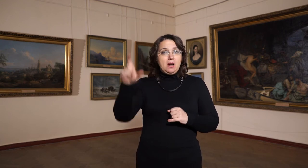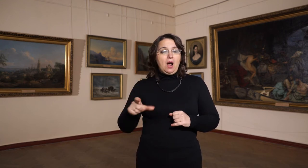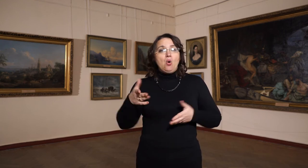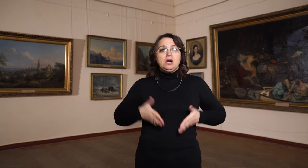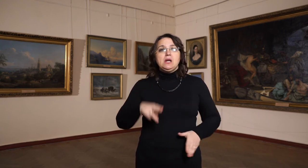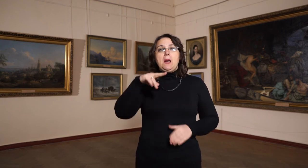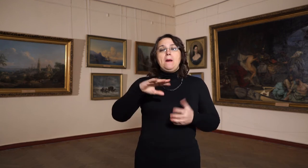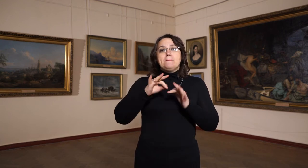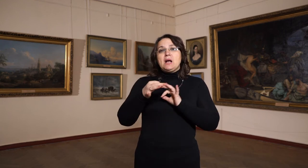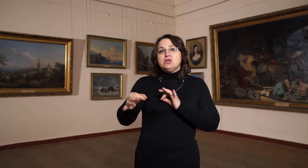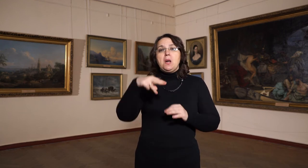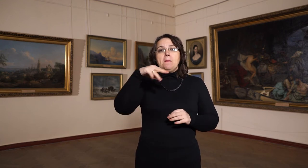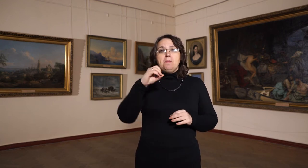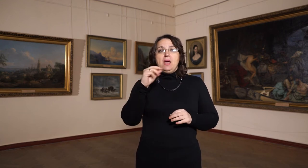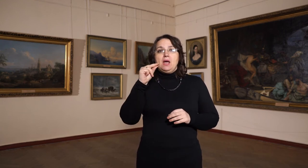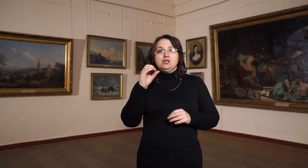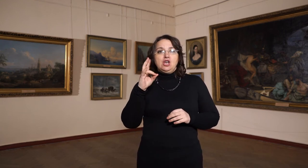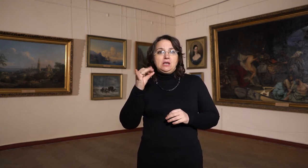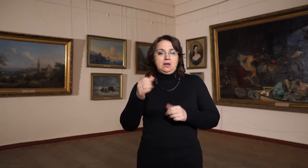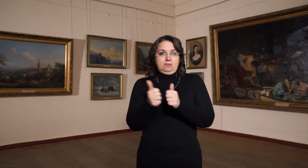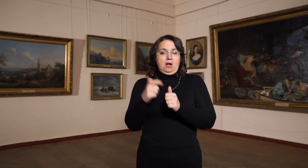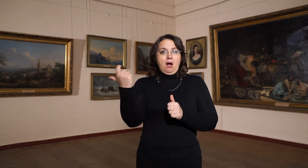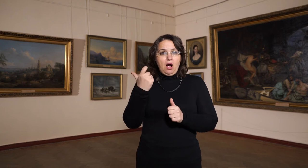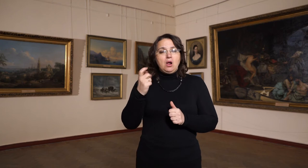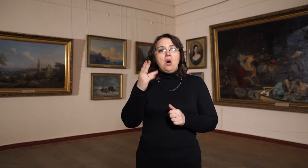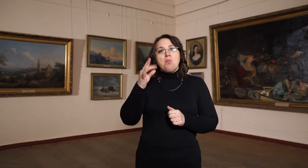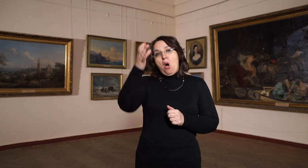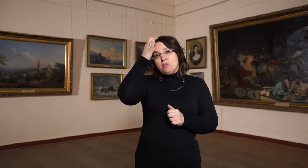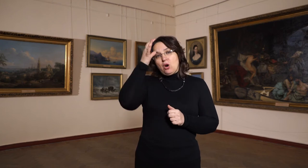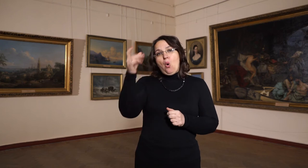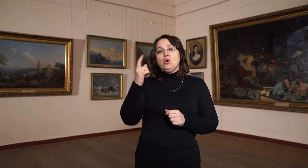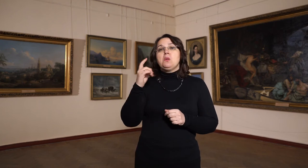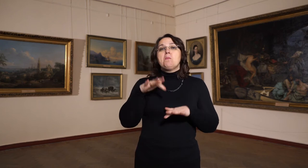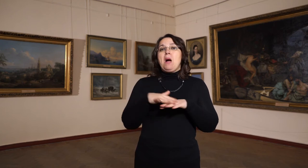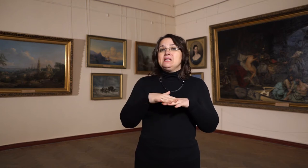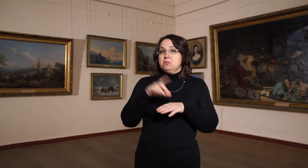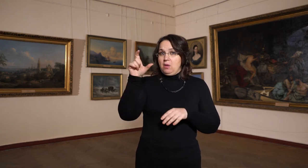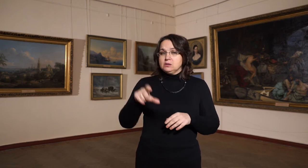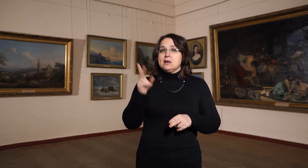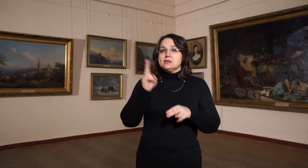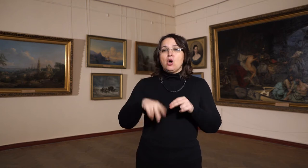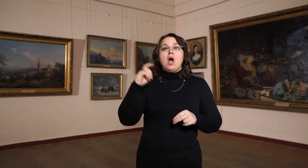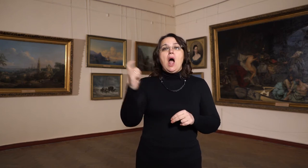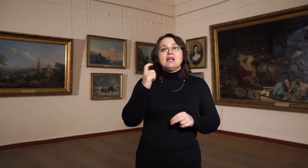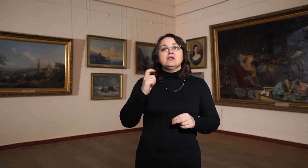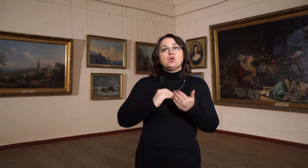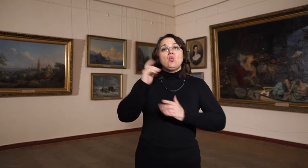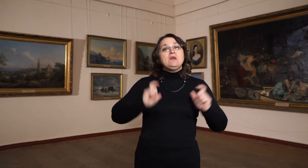Печенеги, недалеко от Харькова. По базовому образованию художник-математик, закончил Харьковский университет.